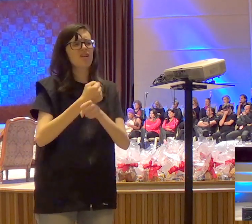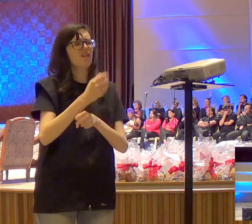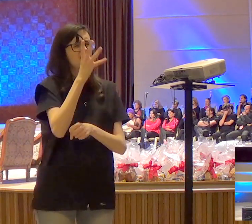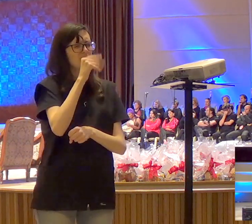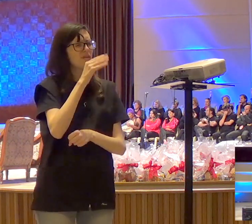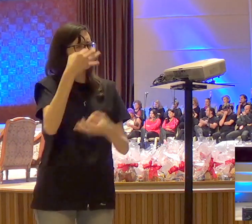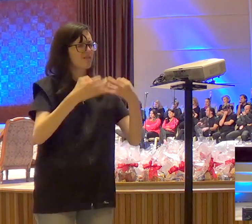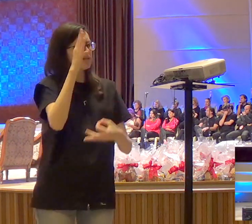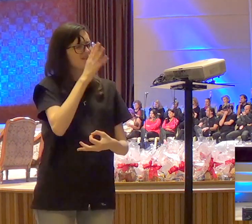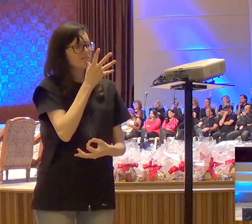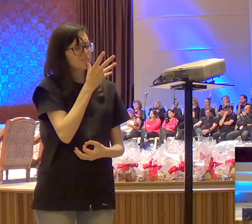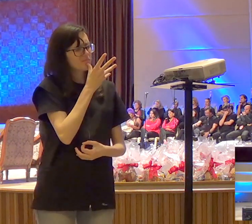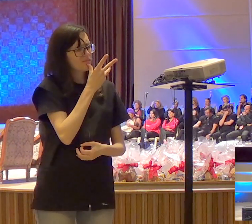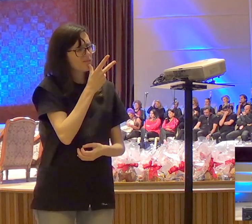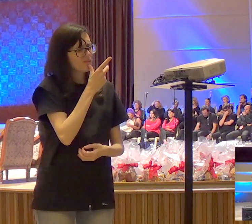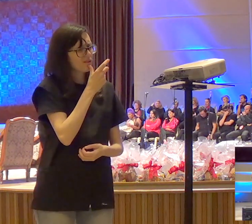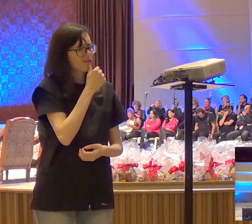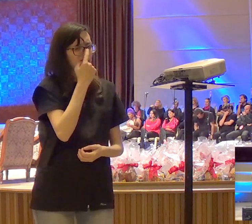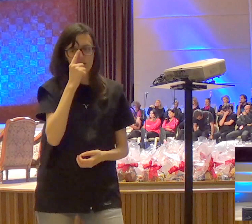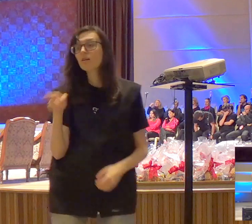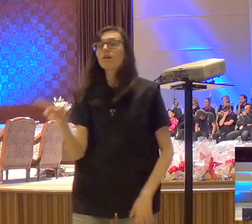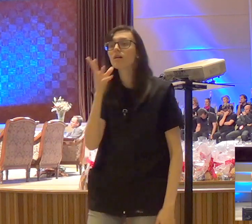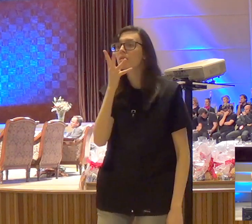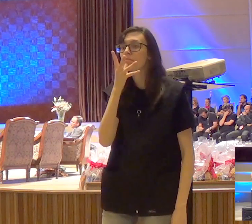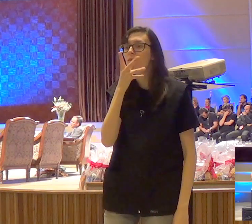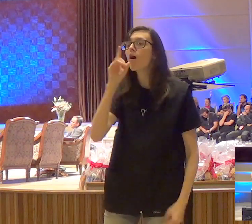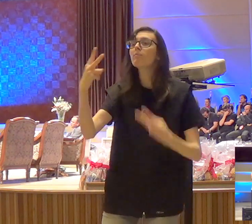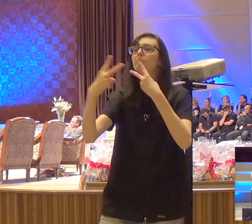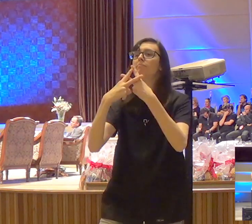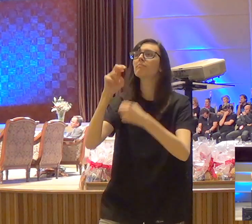found guilty of anything. E ela ainda nem foi condenada por nada.